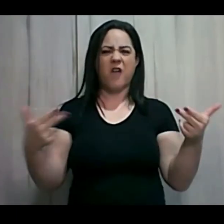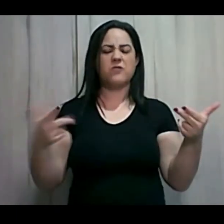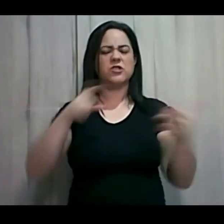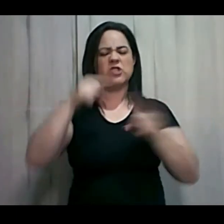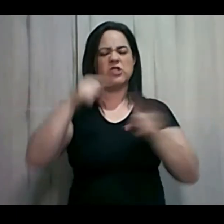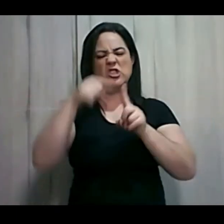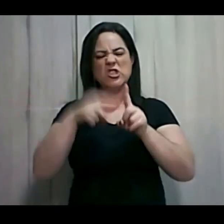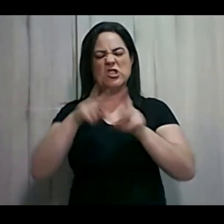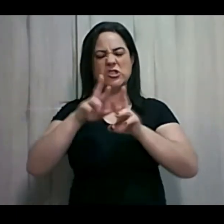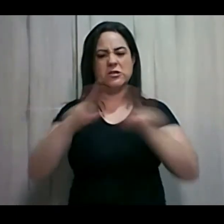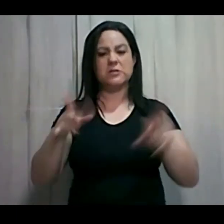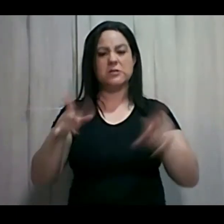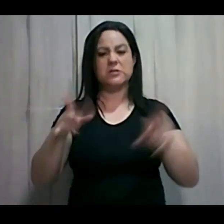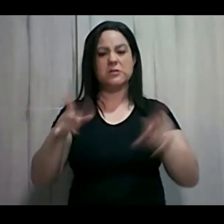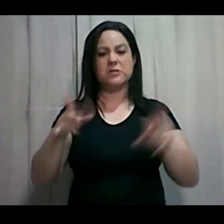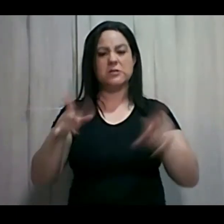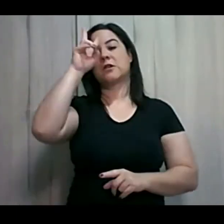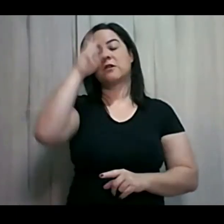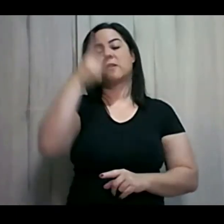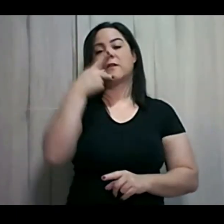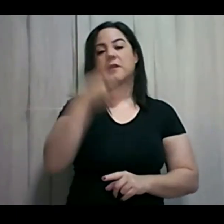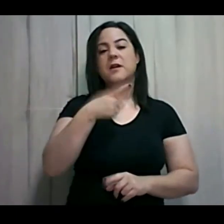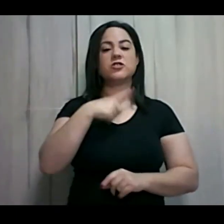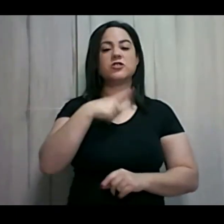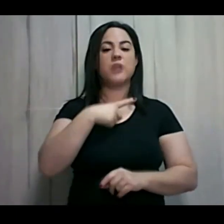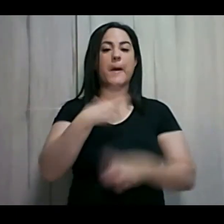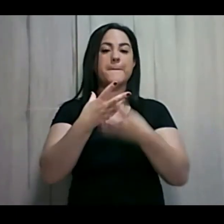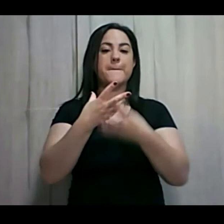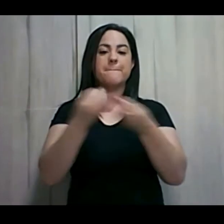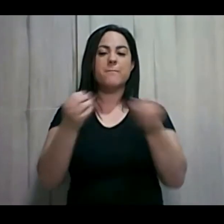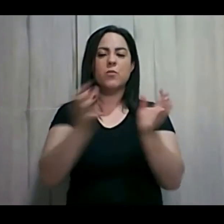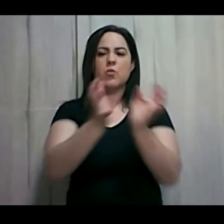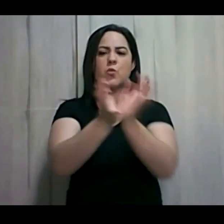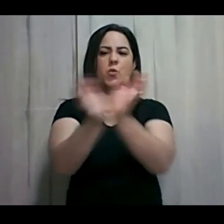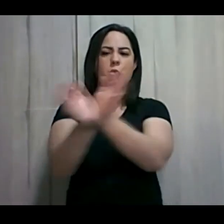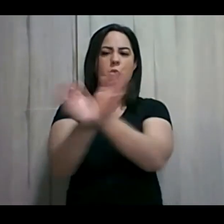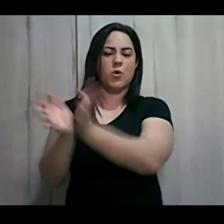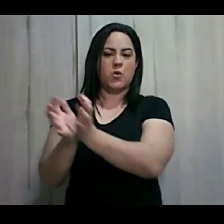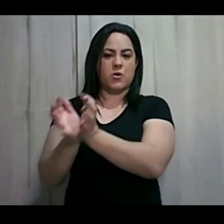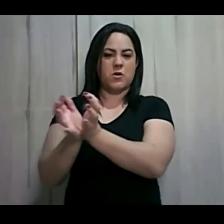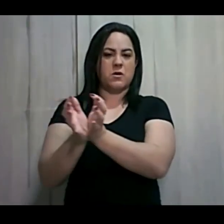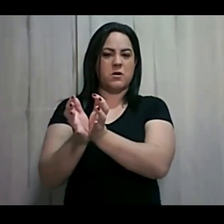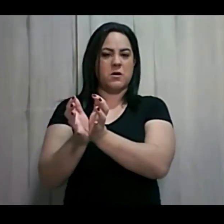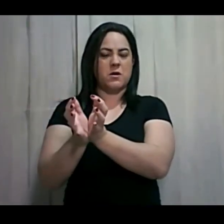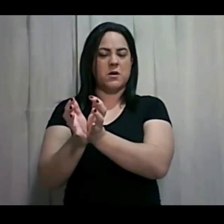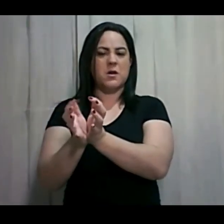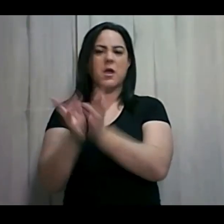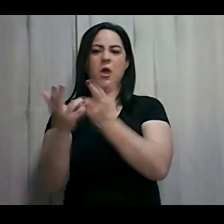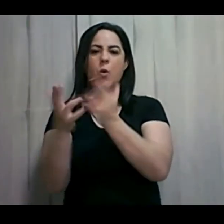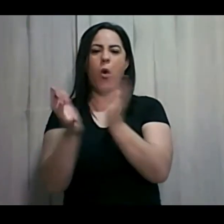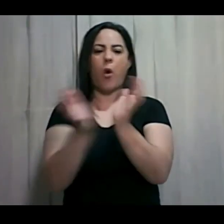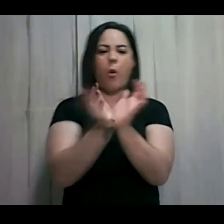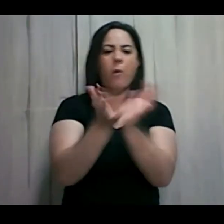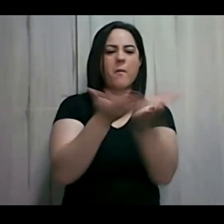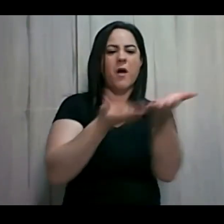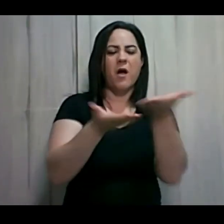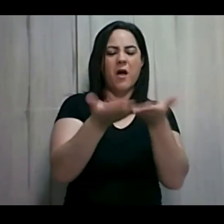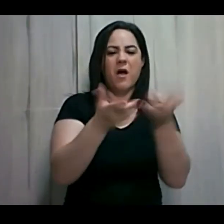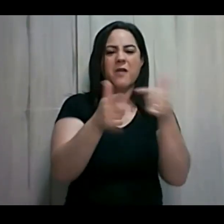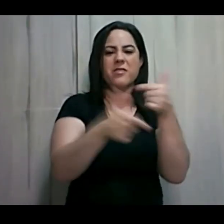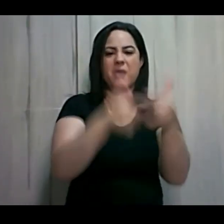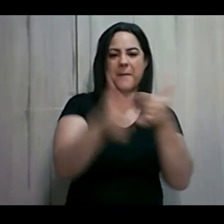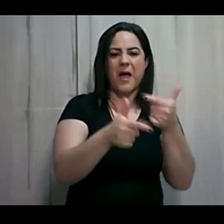historiadores acreditam que ela tinha muitos grupos, como se fossem cooperativas, trabalhando no